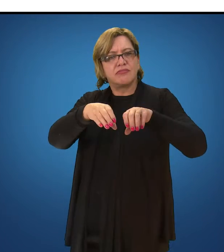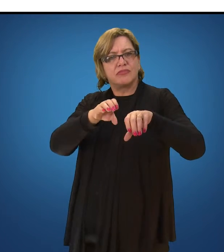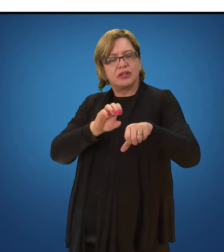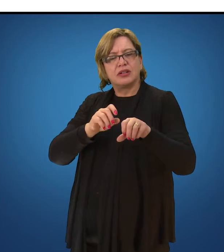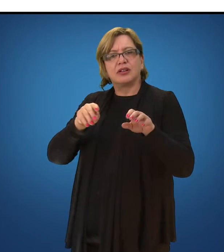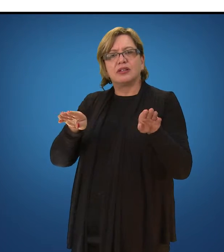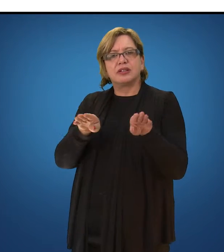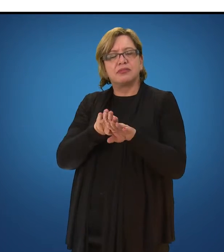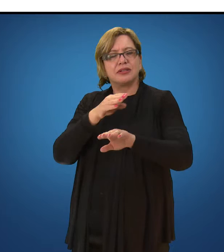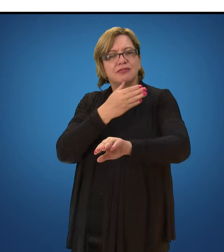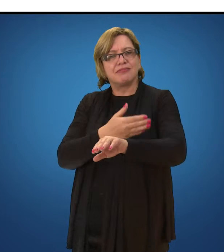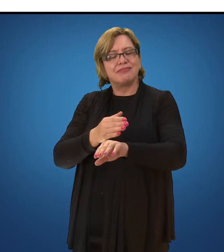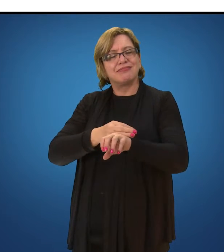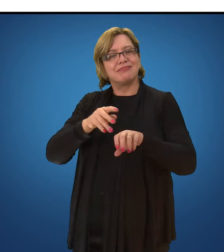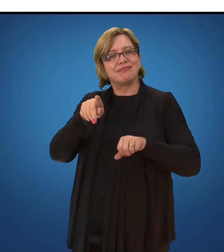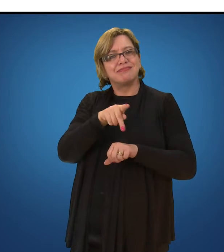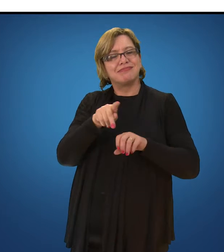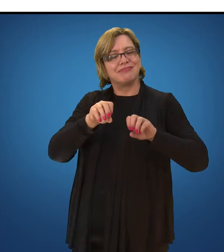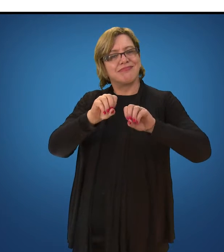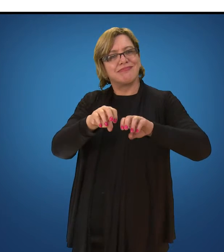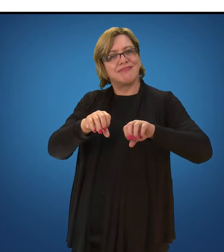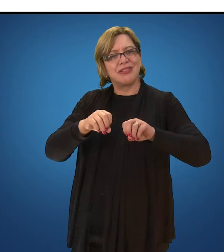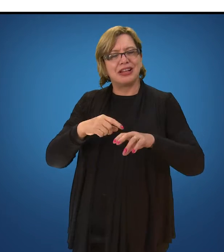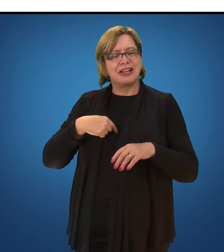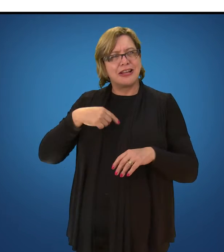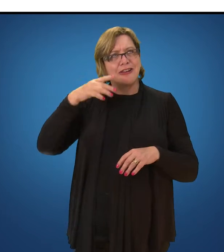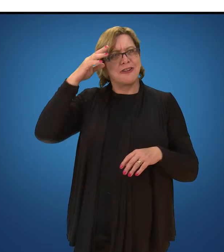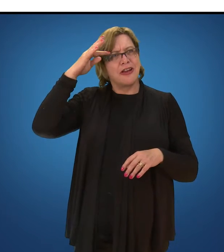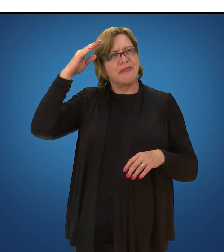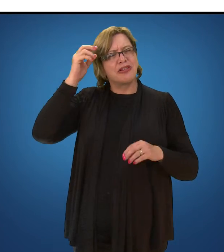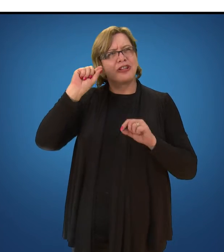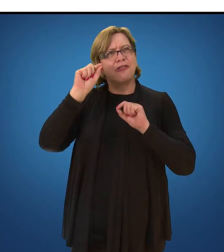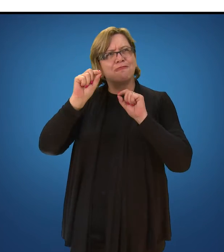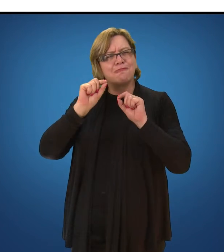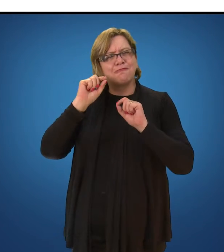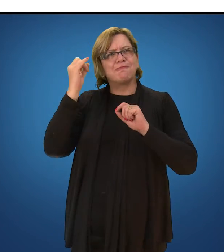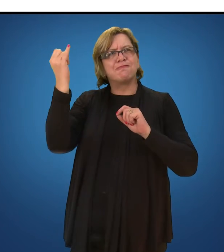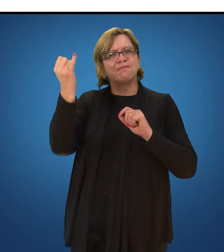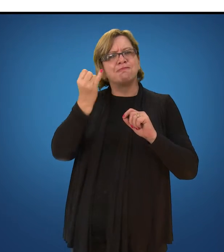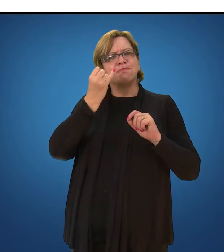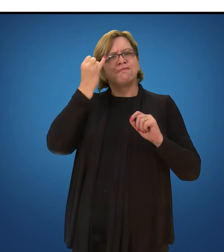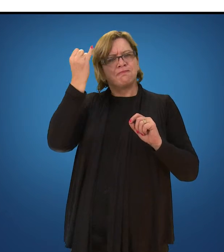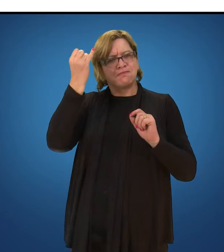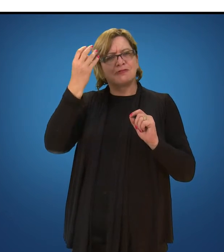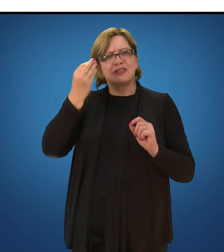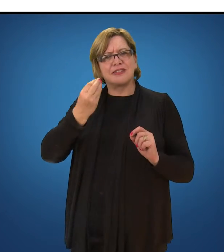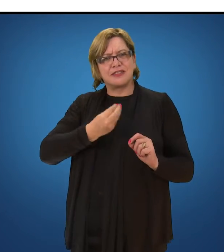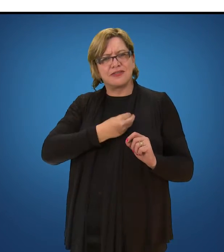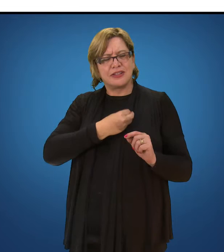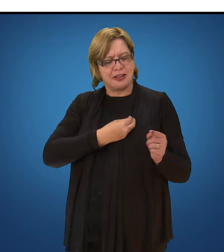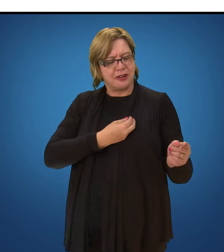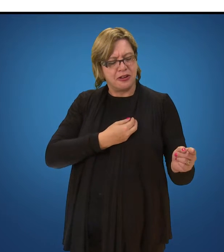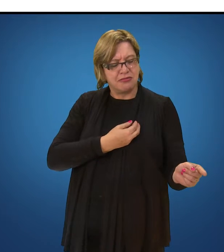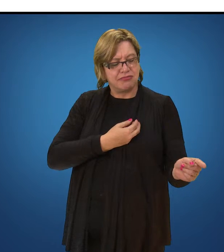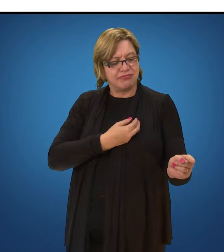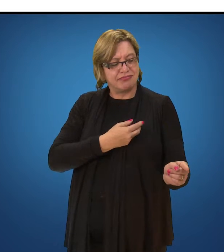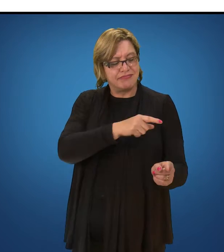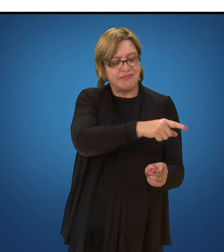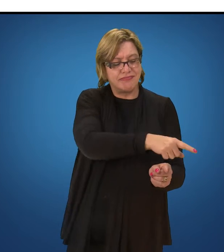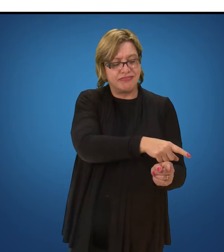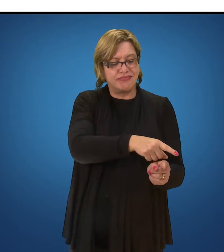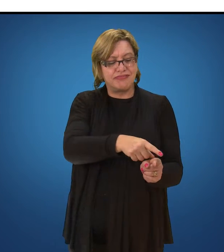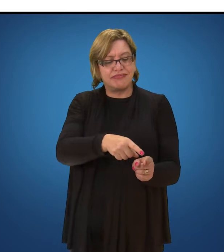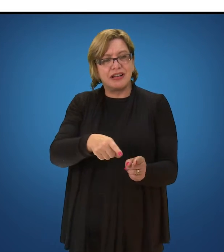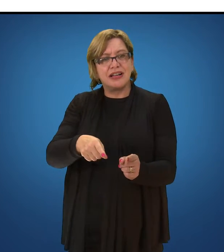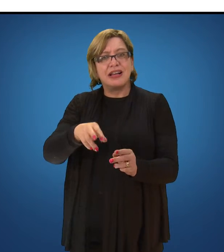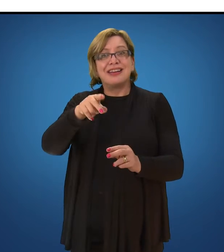então imaginar esses eventos que marcaram a sua vida, essa mera sucessão de atos e acontecimentos,